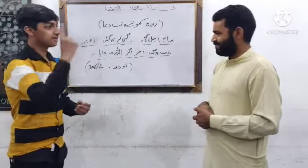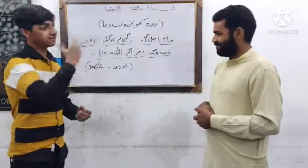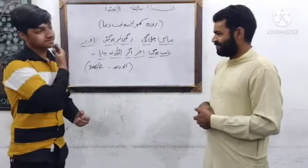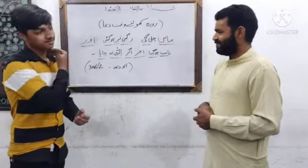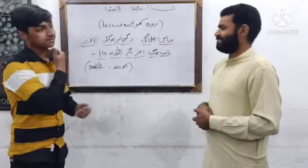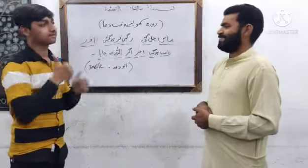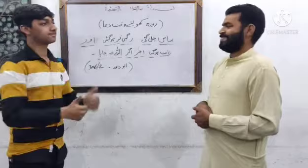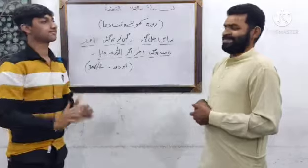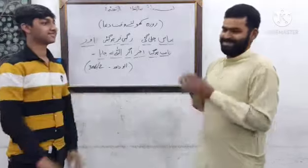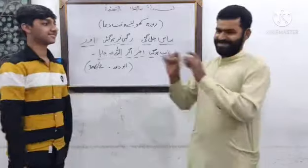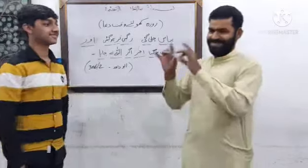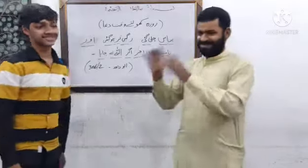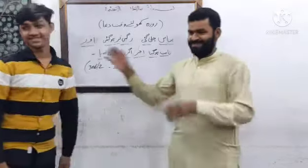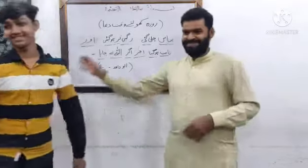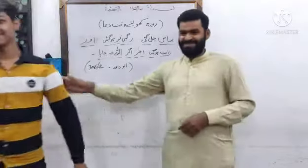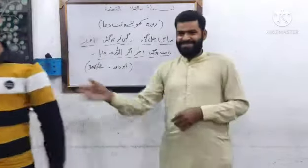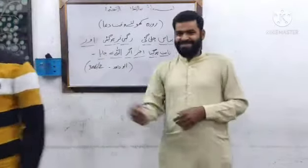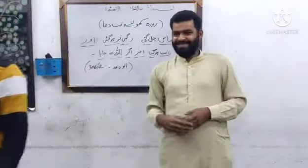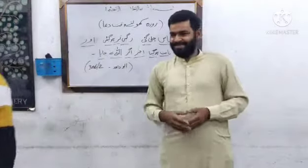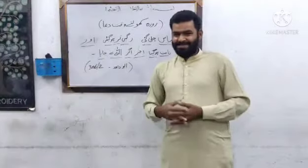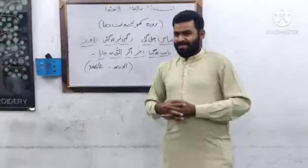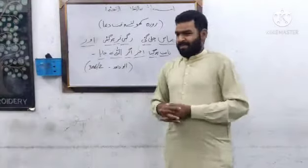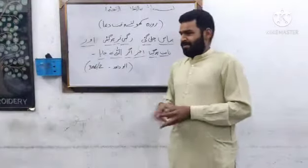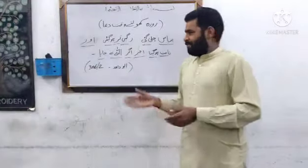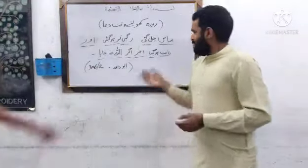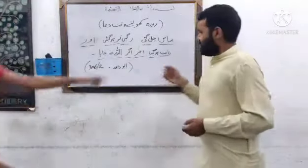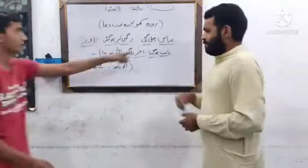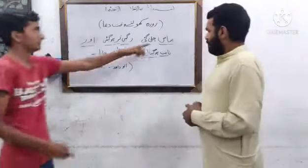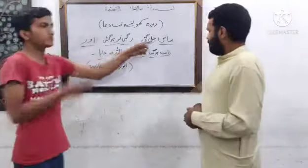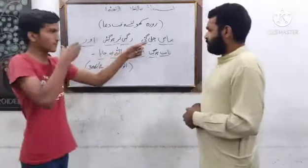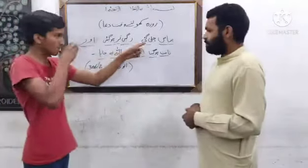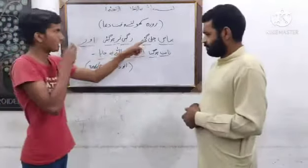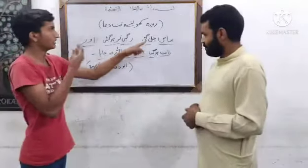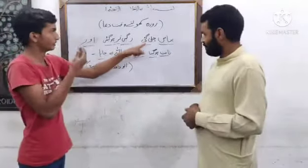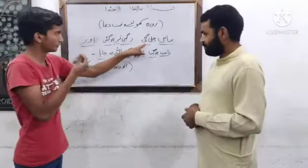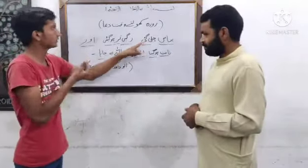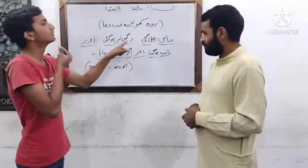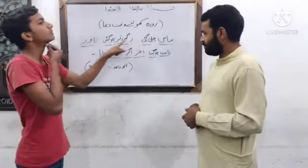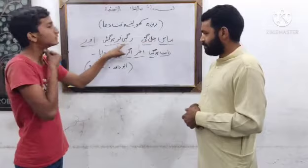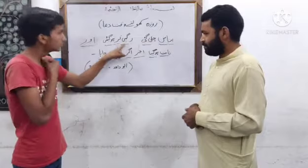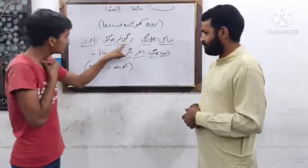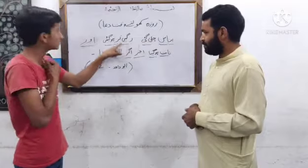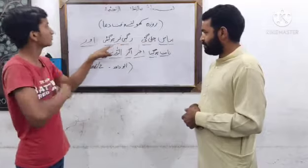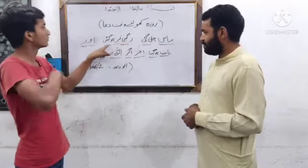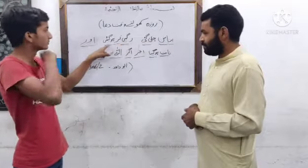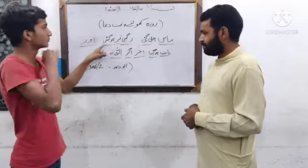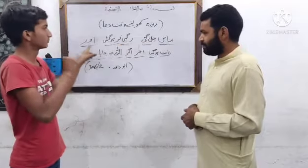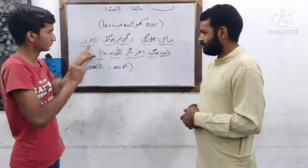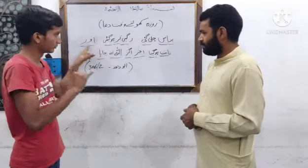अगर अल्लाह ने चाहा तो। माशाल्लाह जी, अल्हम्दुलिल्लाह। अब ये आखिरी बच्चा जो बयान करेगा, तो प्यास चली गई, रगे